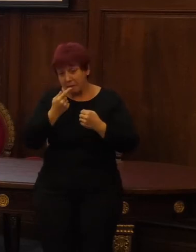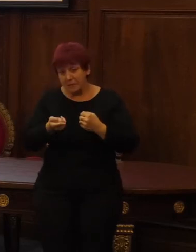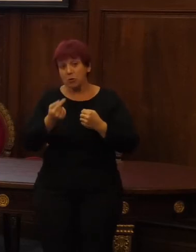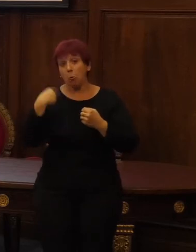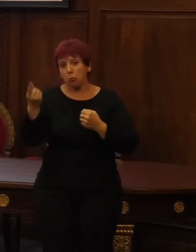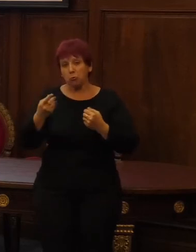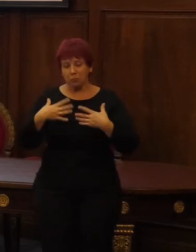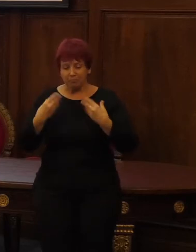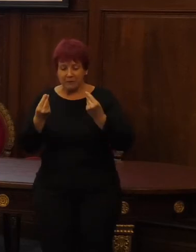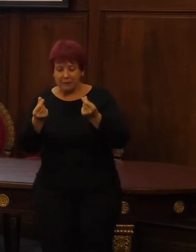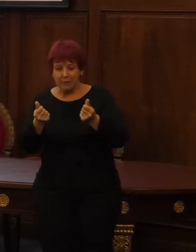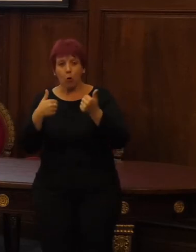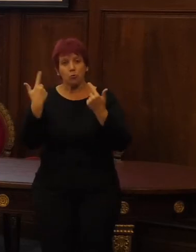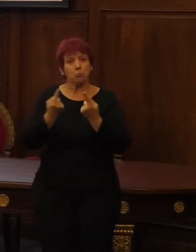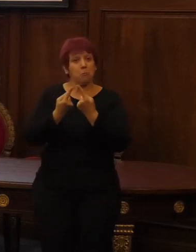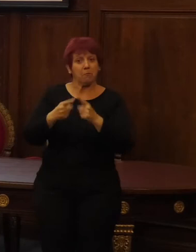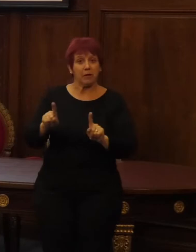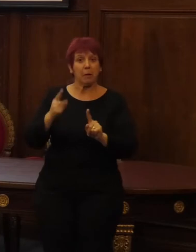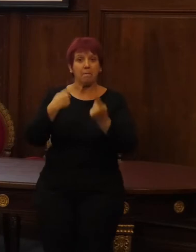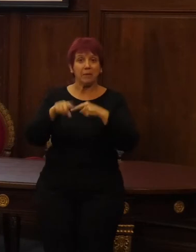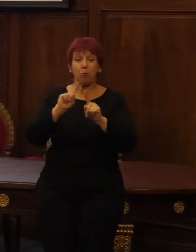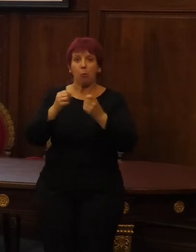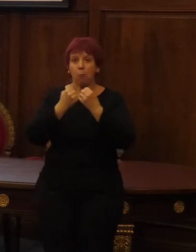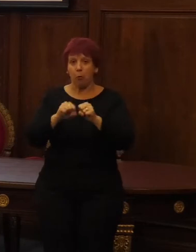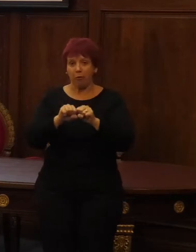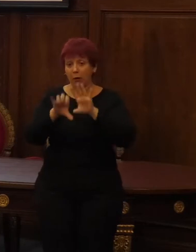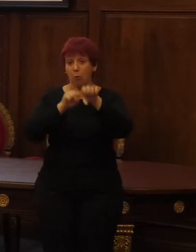otro sentido si no los podemos recuperar,